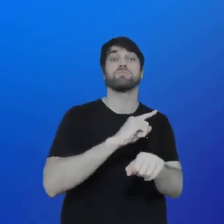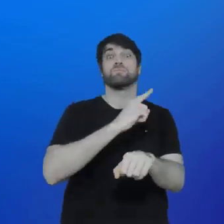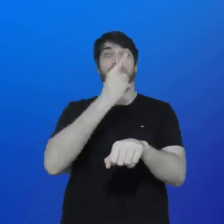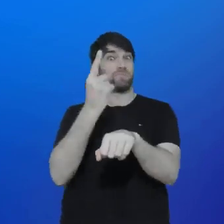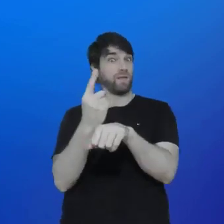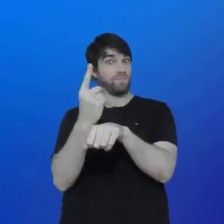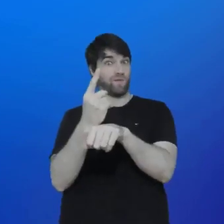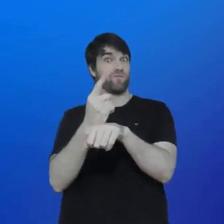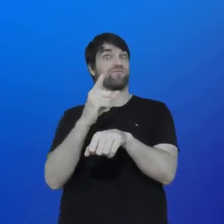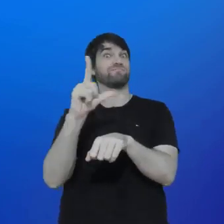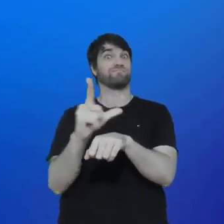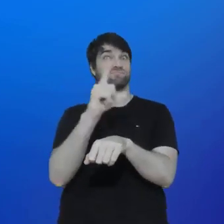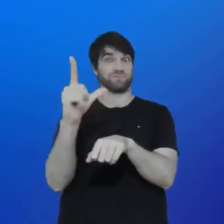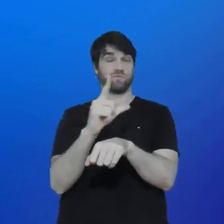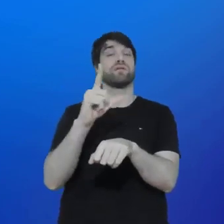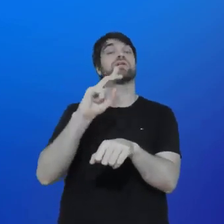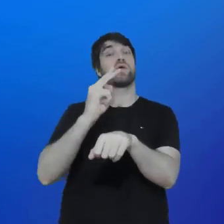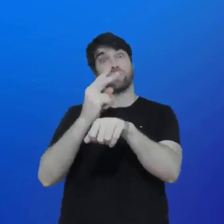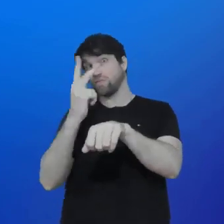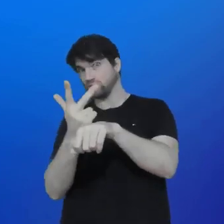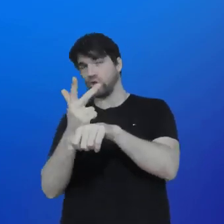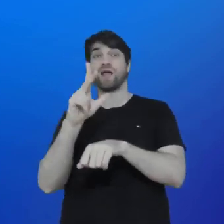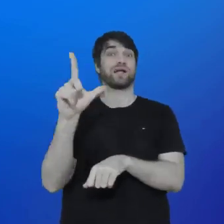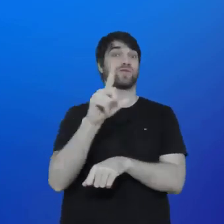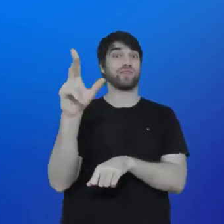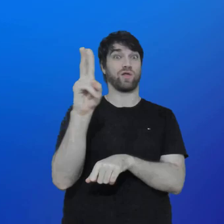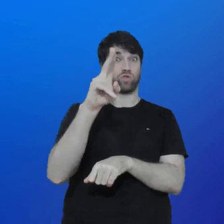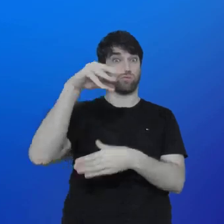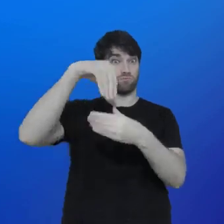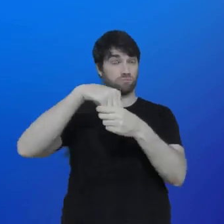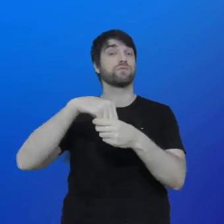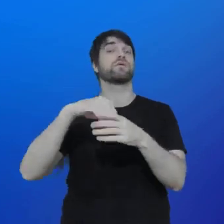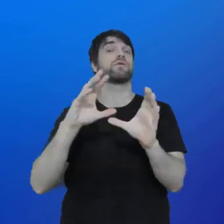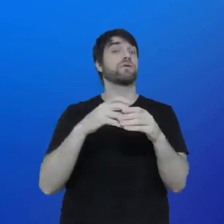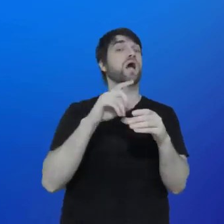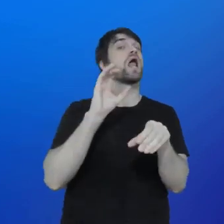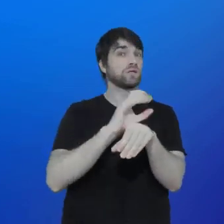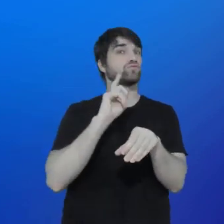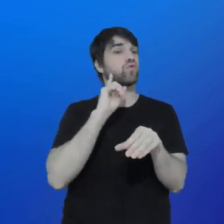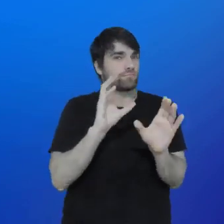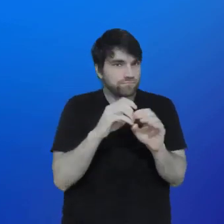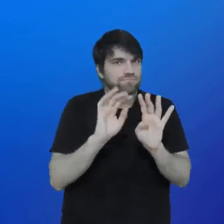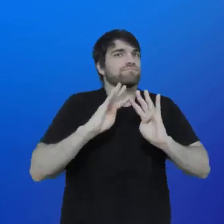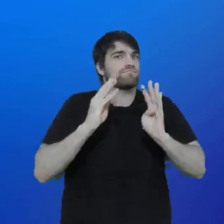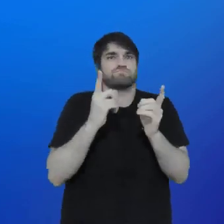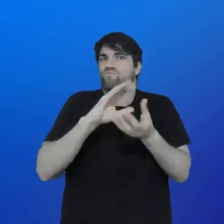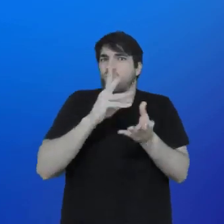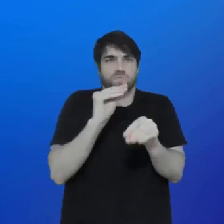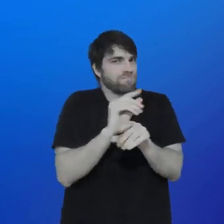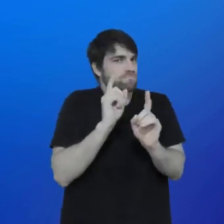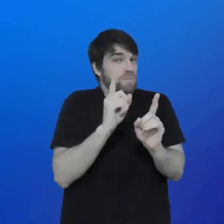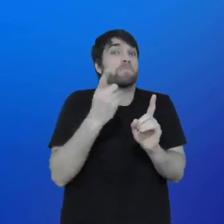grupos exclusivamente de sordos, pero dentro del mismo liceo hay grupos de oyentes con quienes tienen contacto durante los recreos